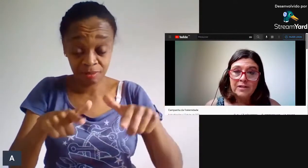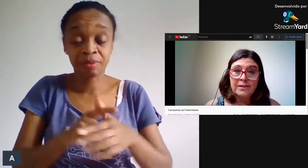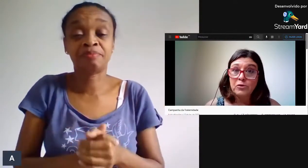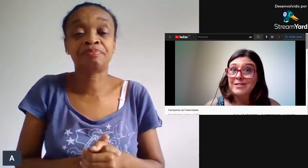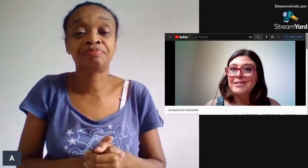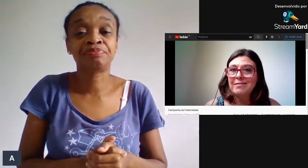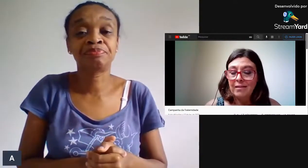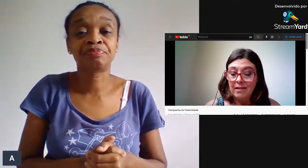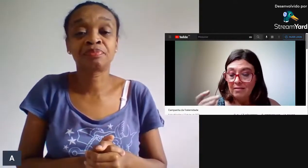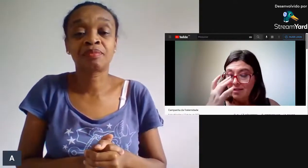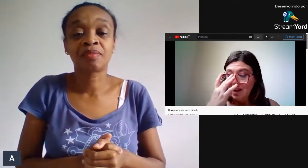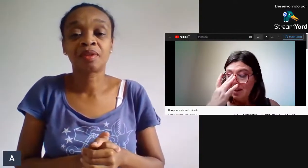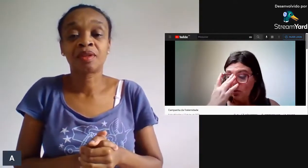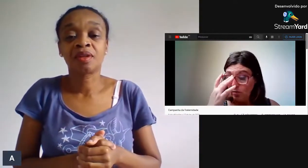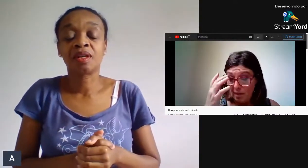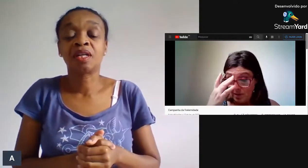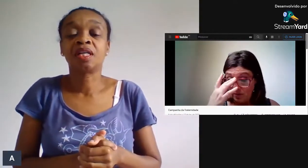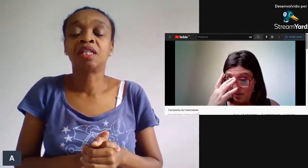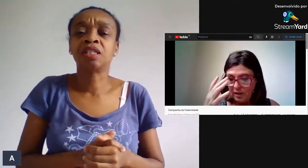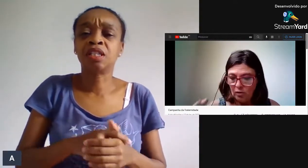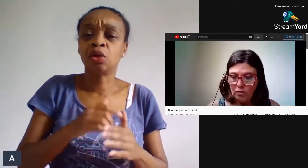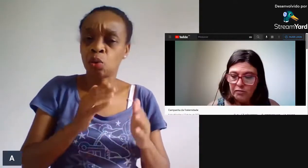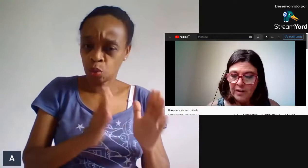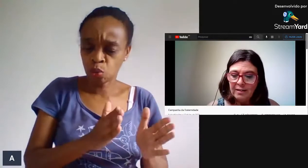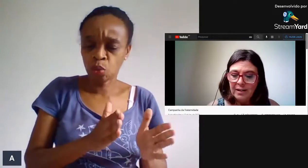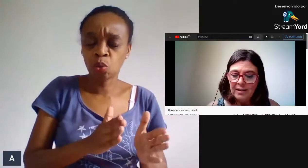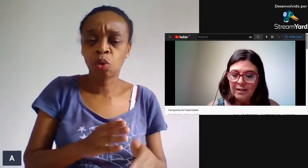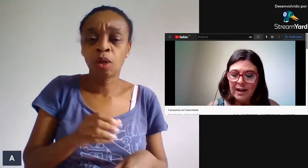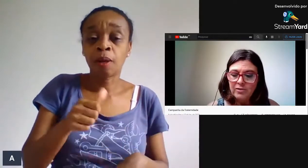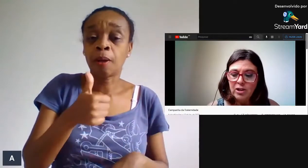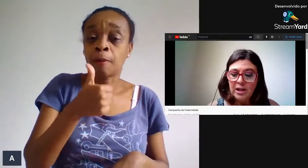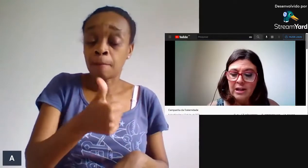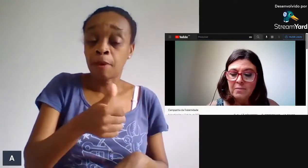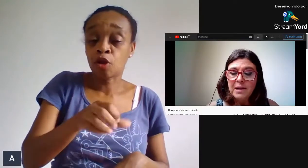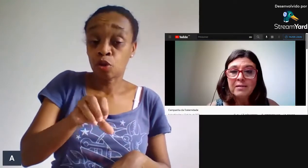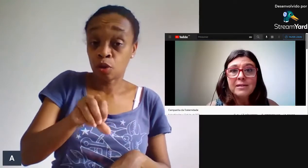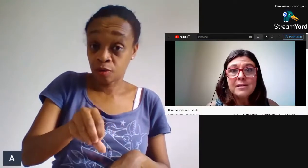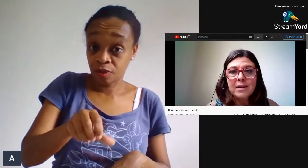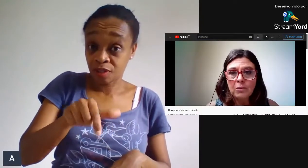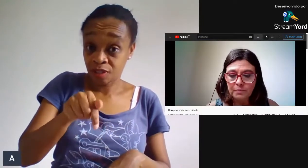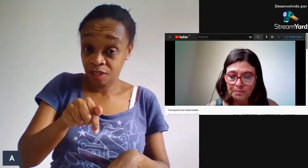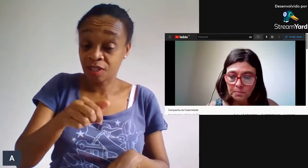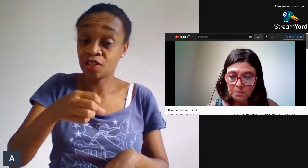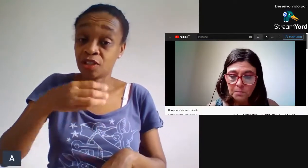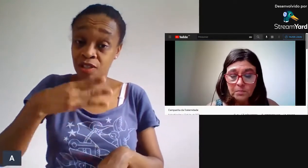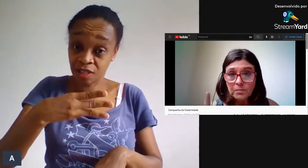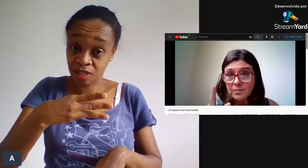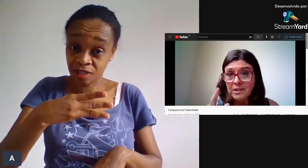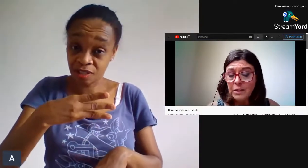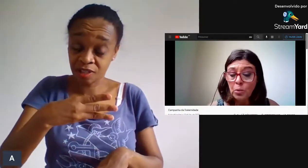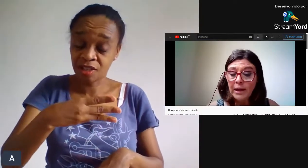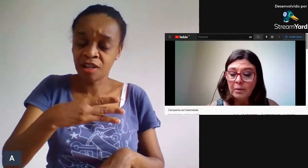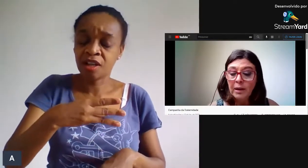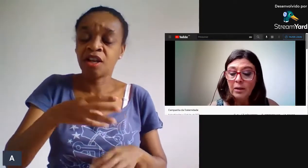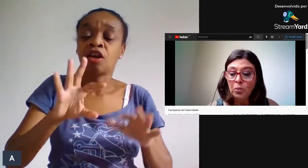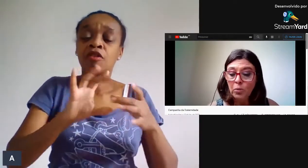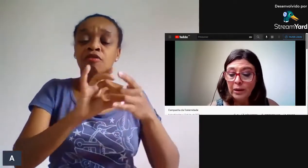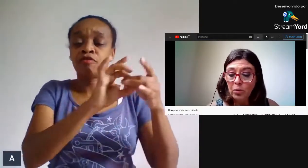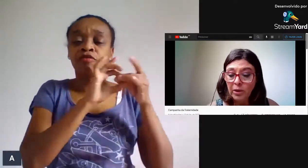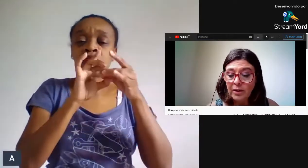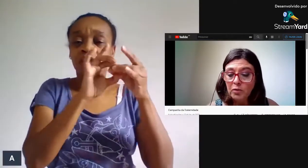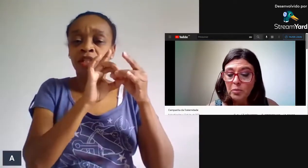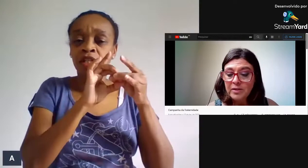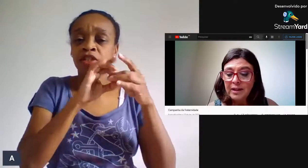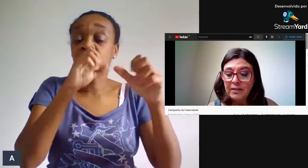em 1973, o tema era o seguinte: fraternidade e libertação. E o lema: